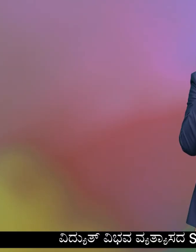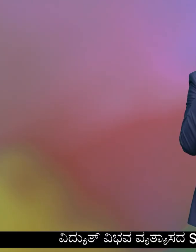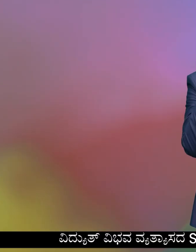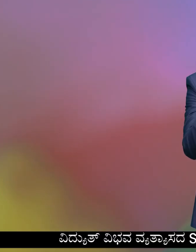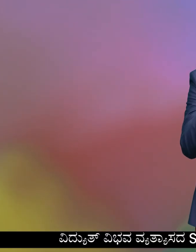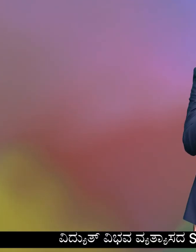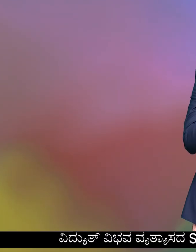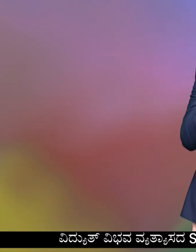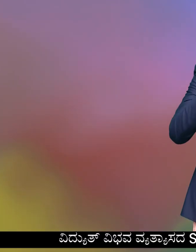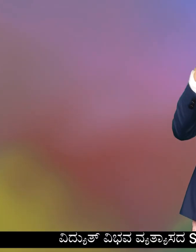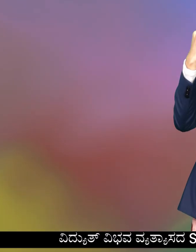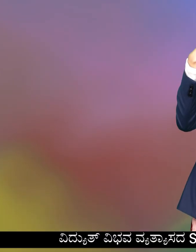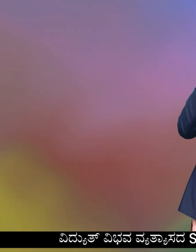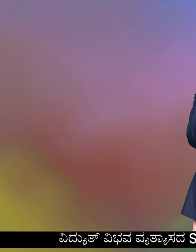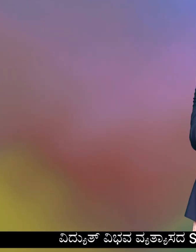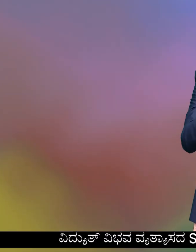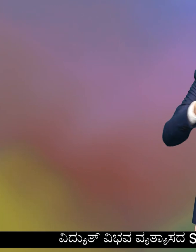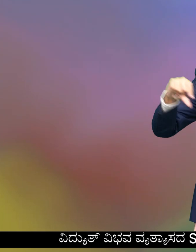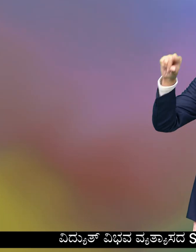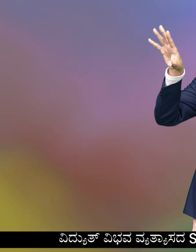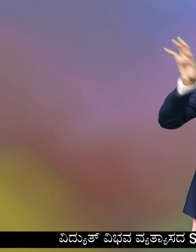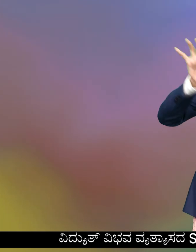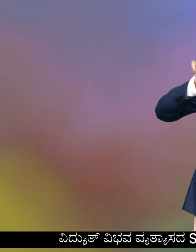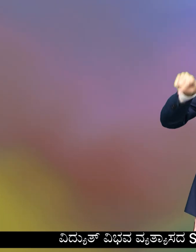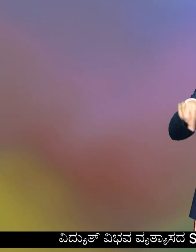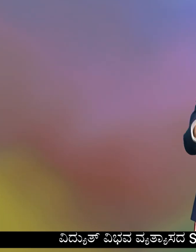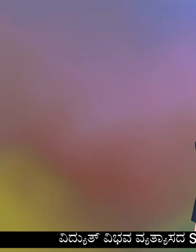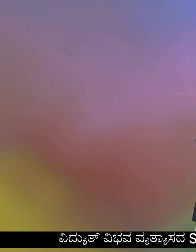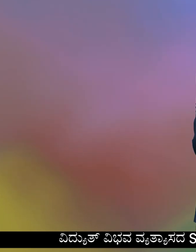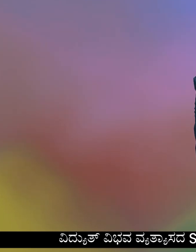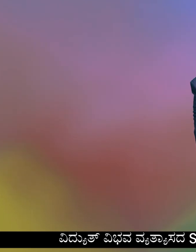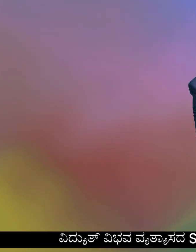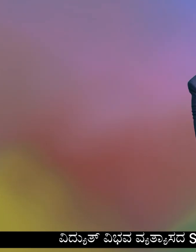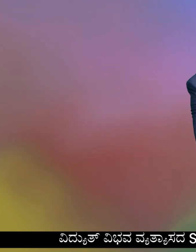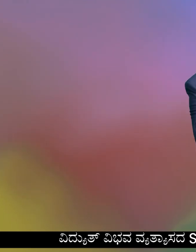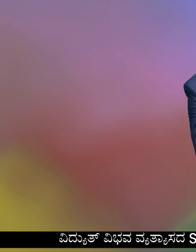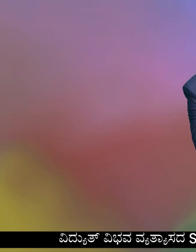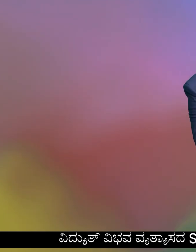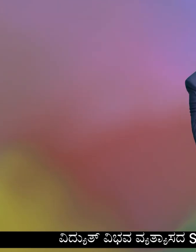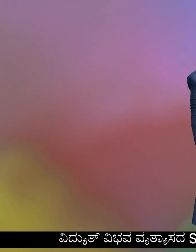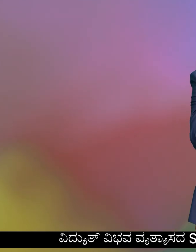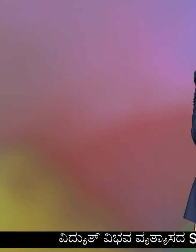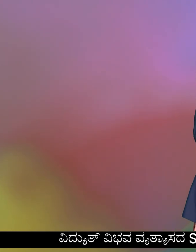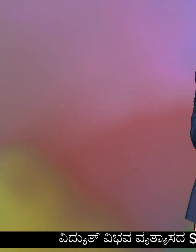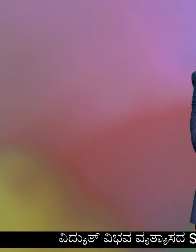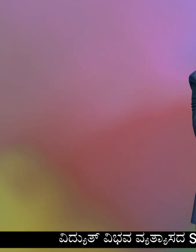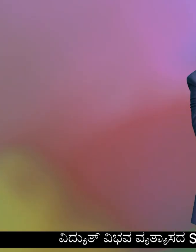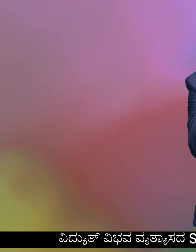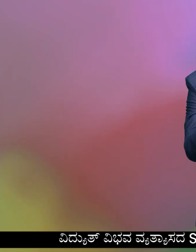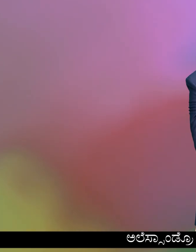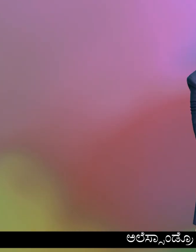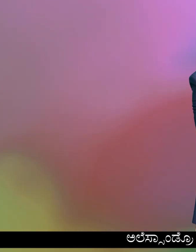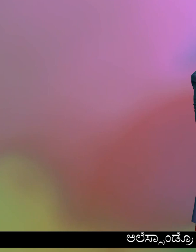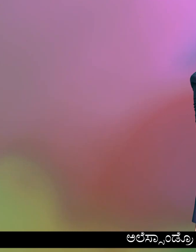ವಿದ್ಯುತ್ ವಿಭವ ವ್ಯತ್ಯಾಸದ SI ಘಟಕವು ವೋಲ್ಟ್ V ಇಟಾಲಿಯನ್